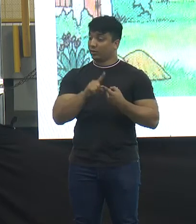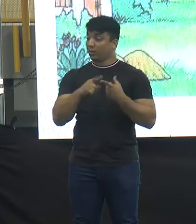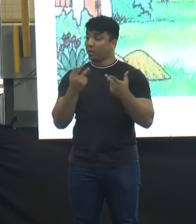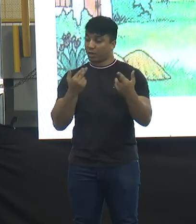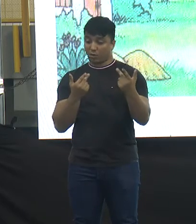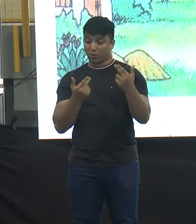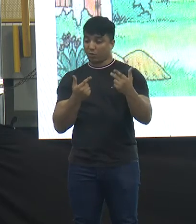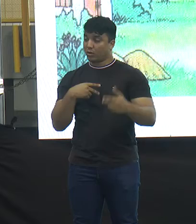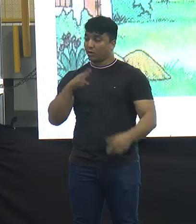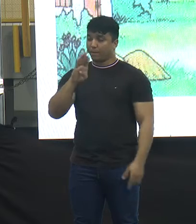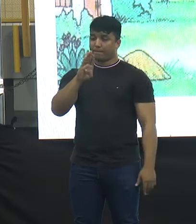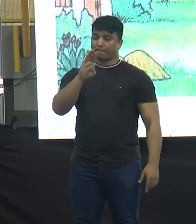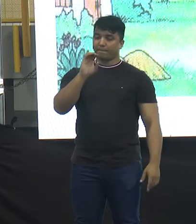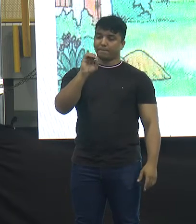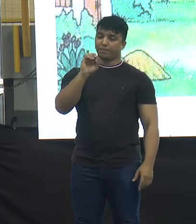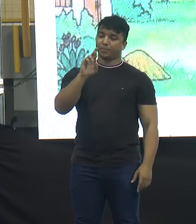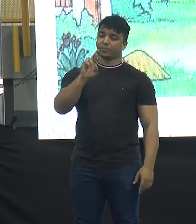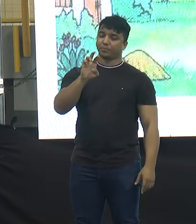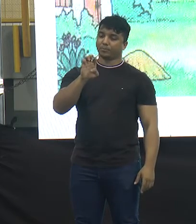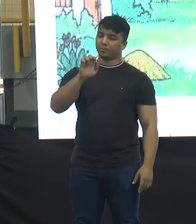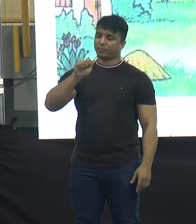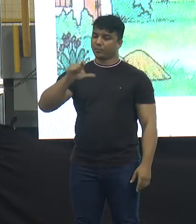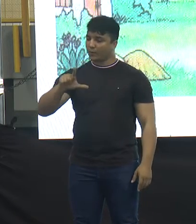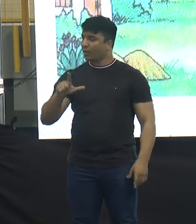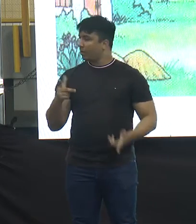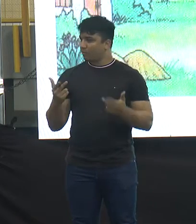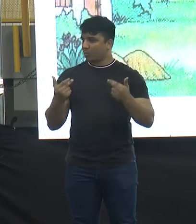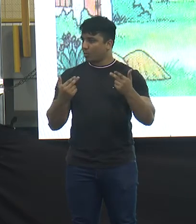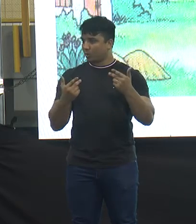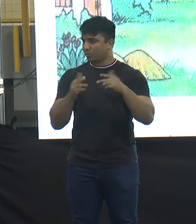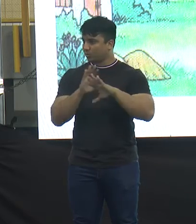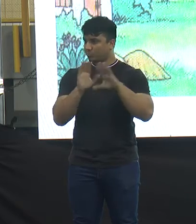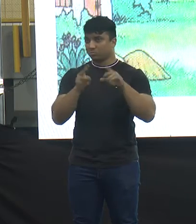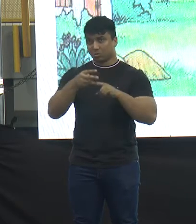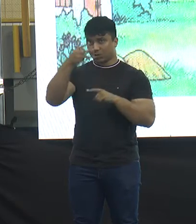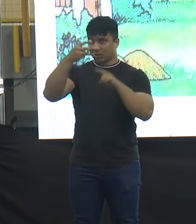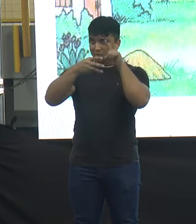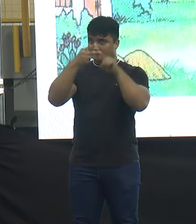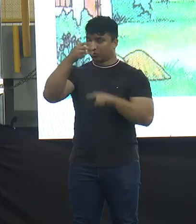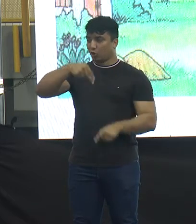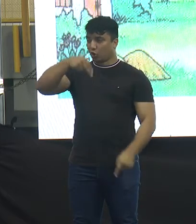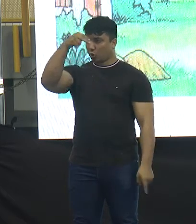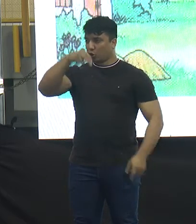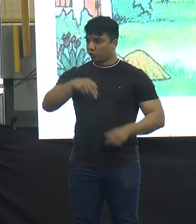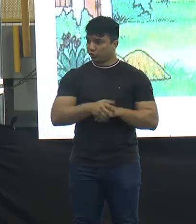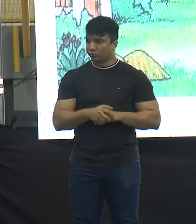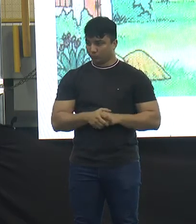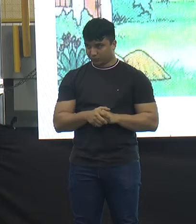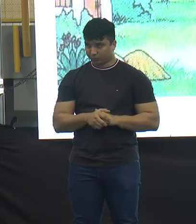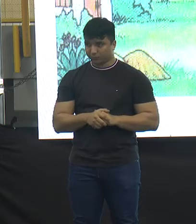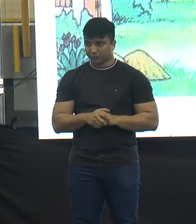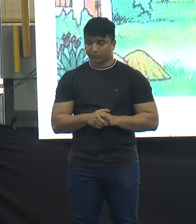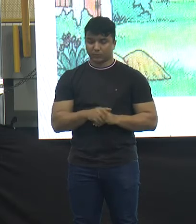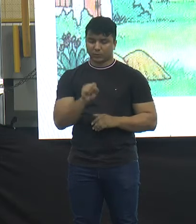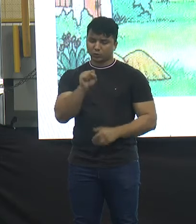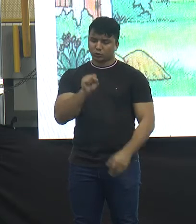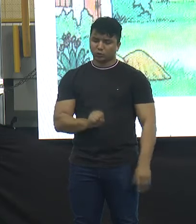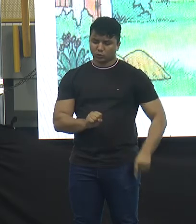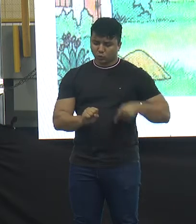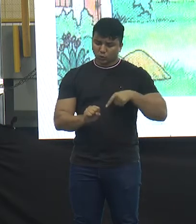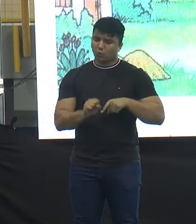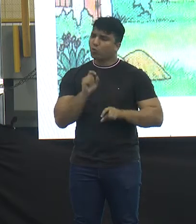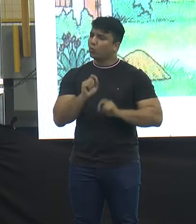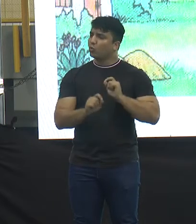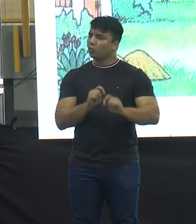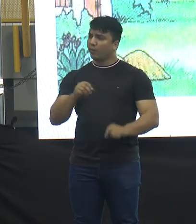quê? Boreal. Mesma coisa. Tudo significa a mesma coisa. Norte. Professor, o sul também é